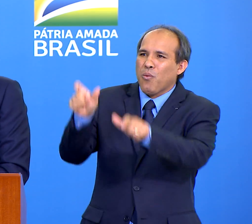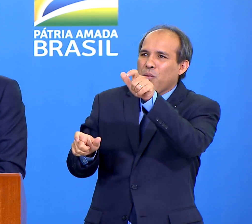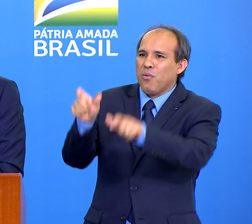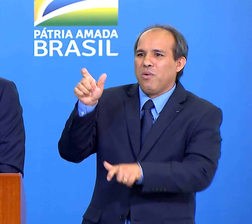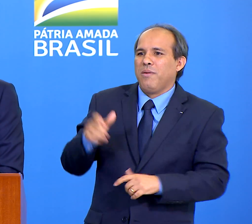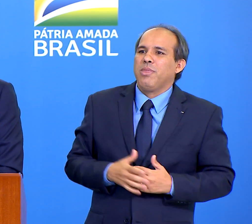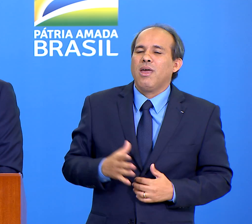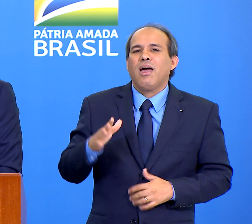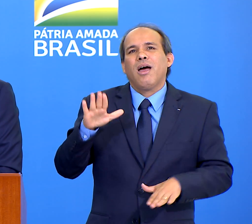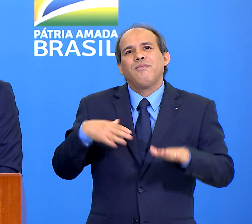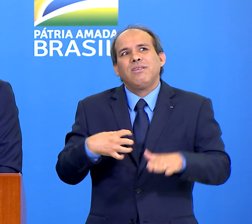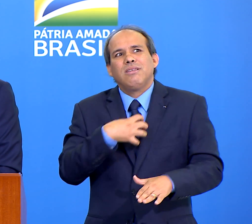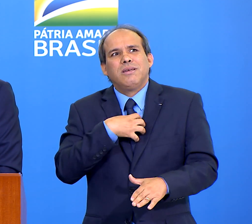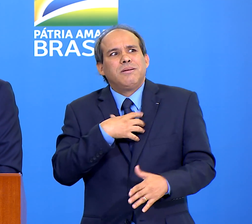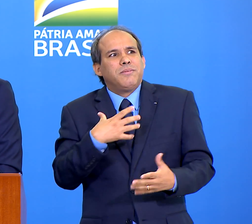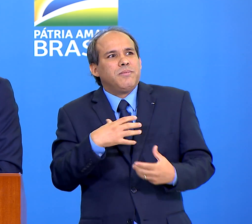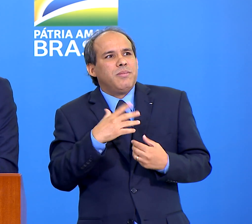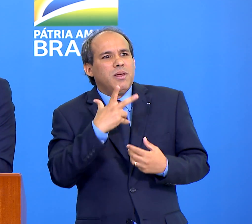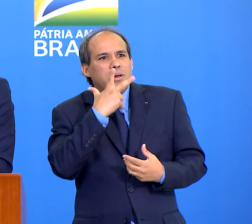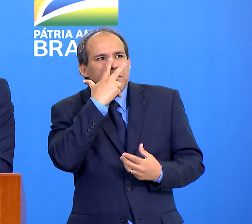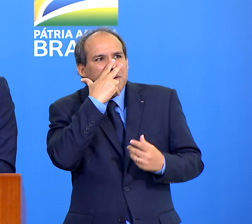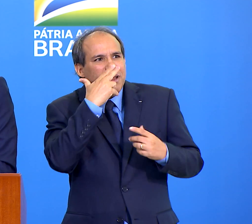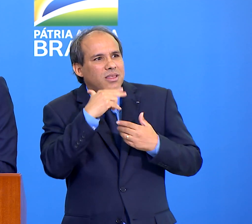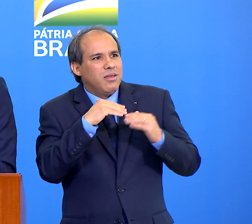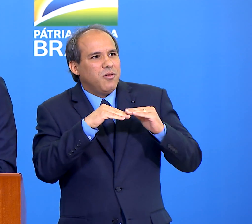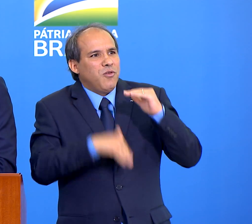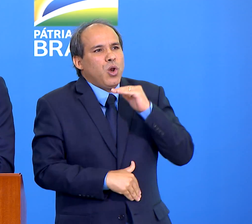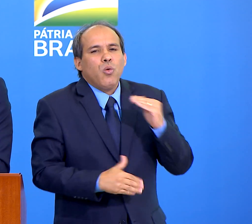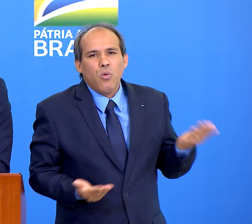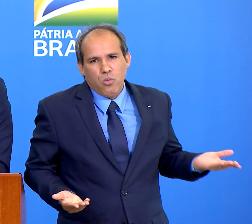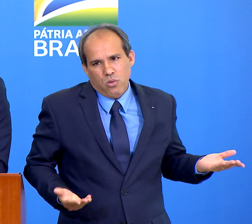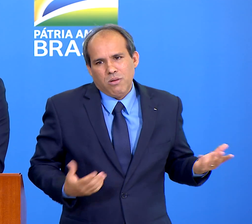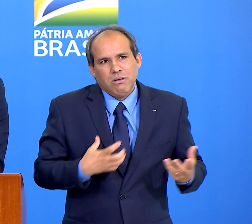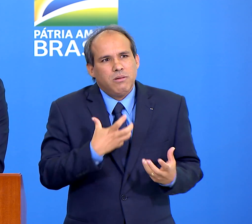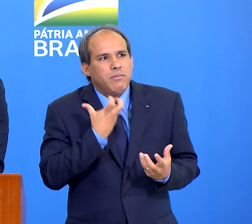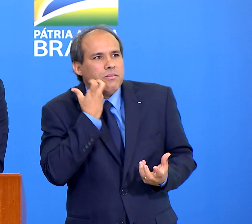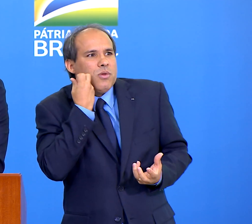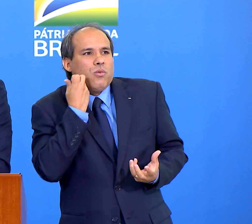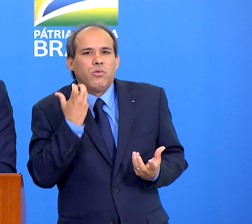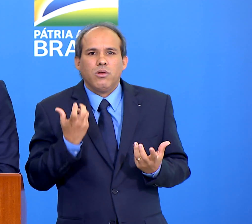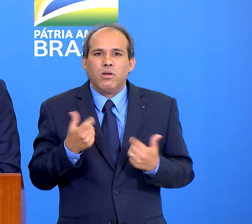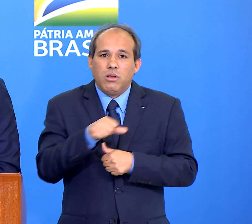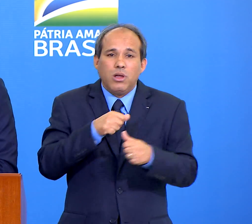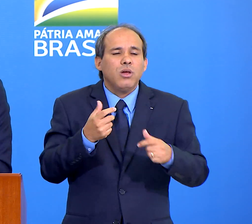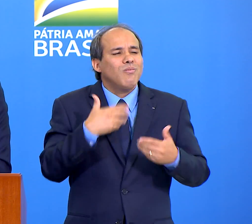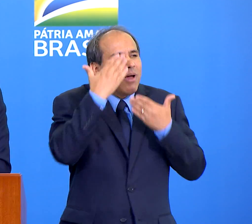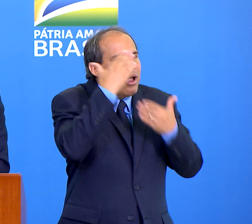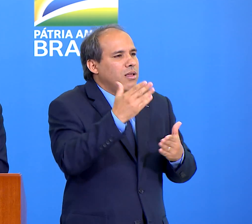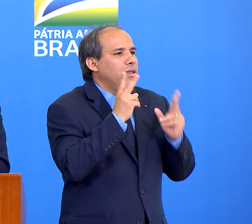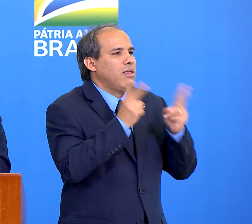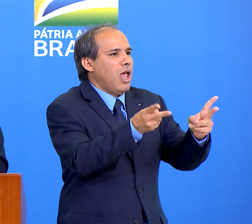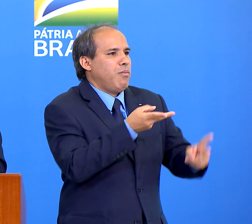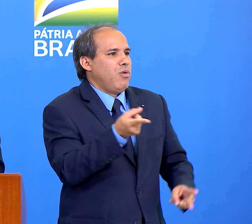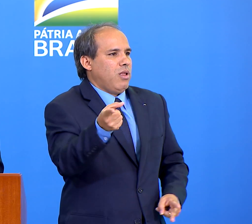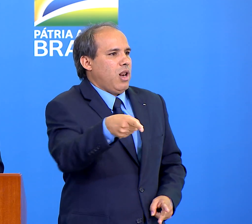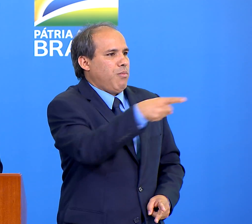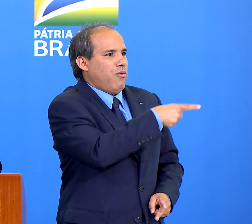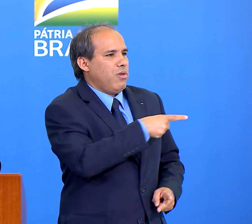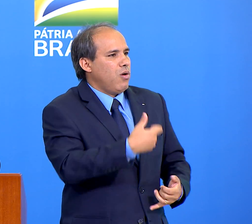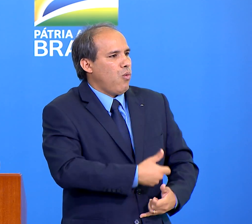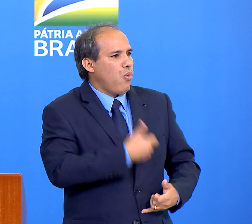muitas vezes se sentem a quadrados então eu tenho uma dívida eterna com vocês e é um grande orgulho